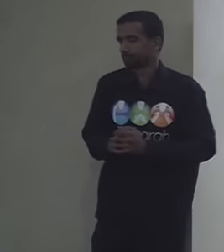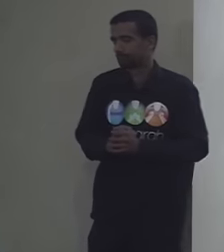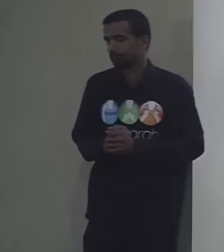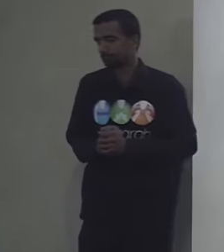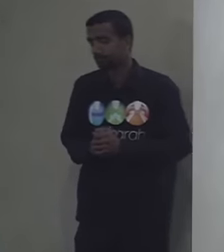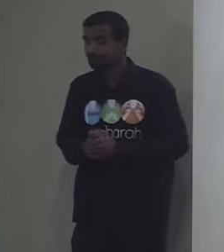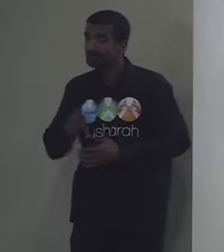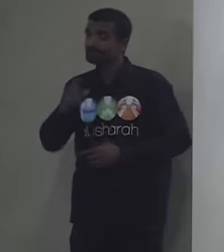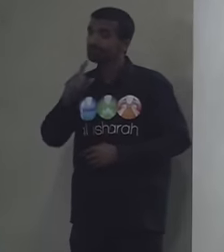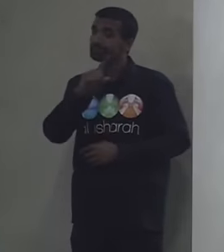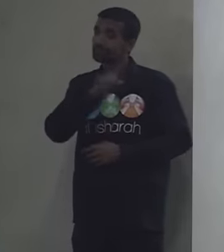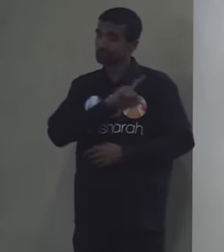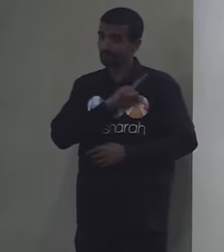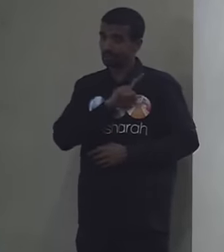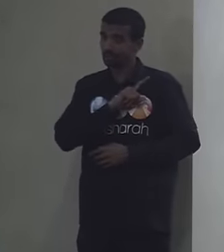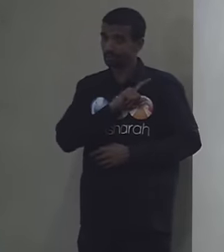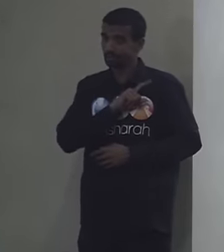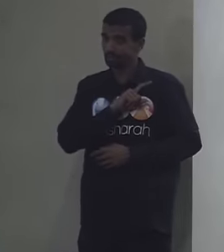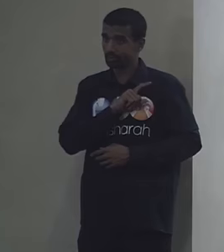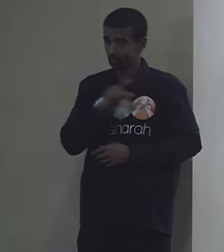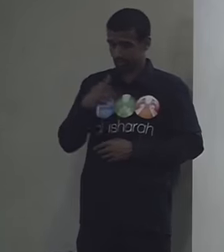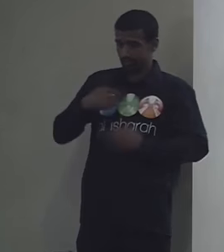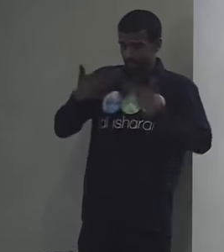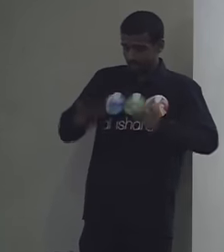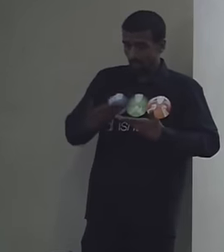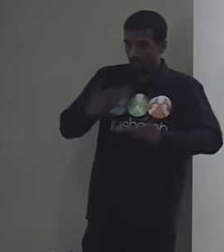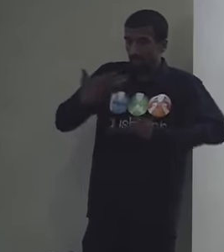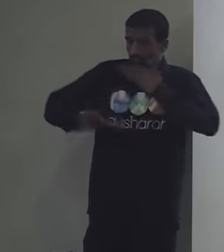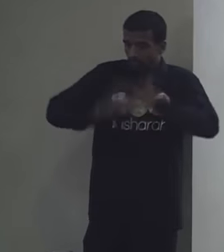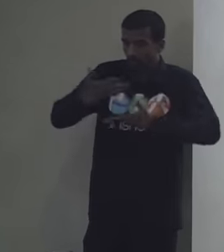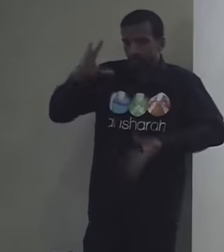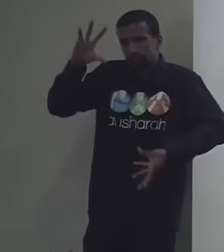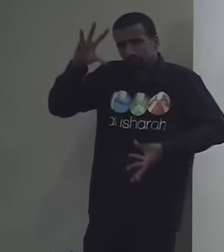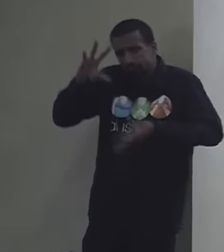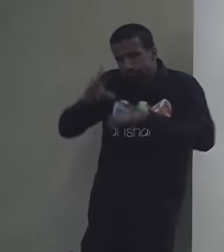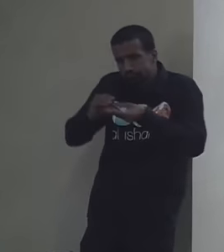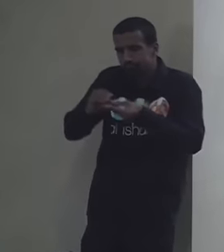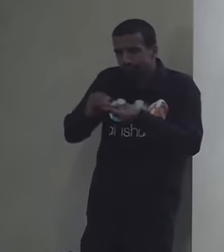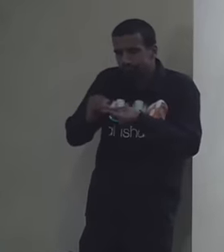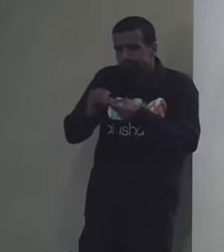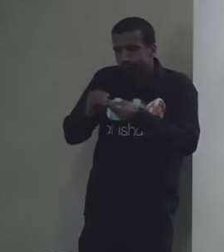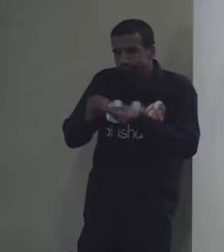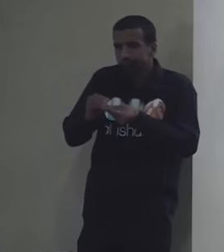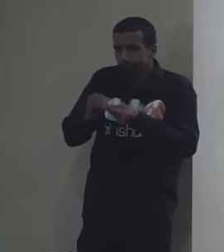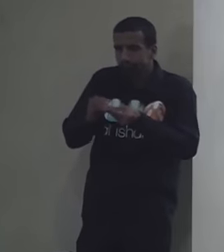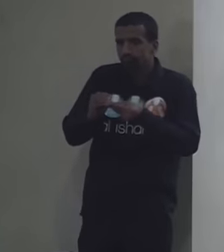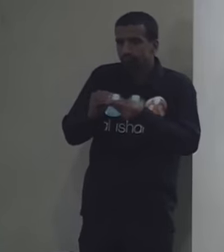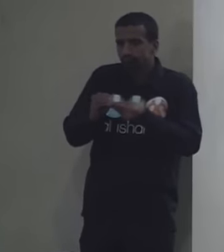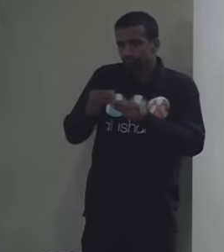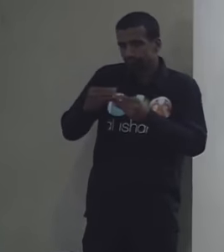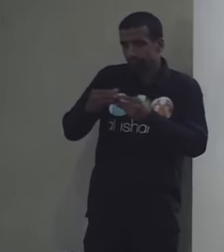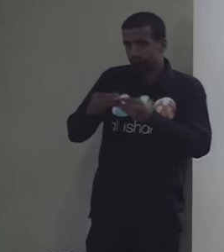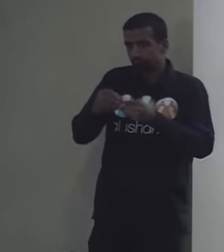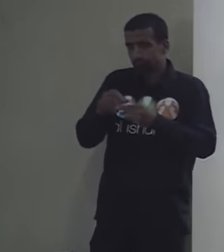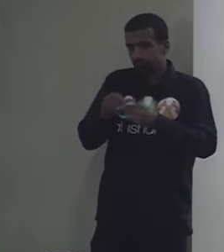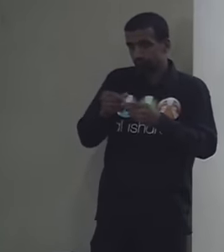as we wind down, this is now the conclusion of the surah, these few ayat that are left, 6, 7, and 8, لَتَرَوُنَّ